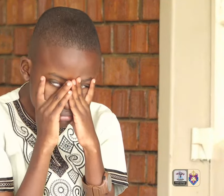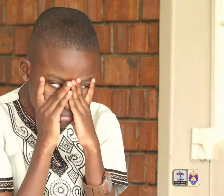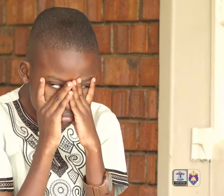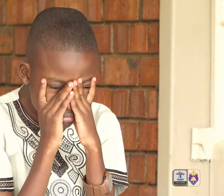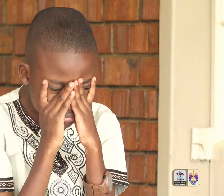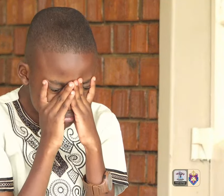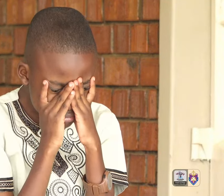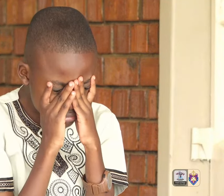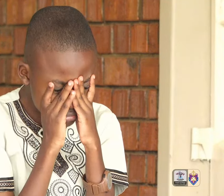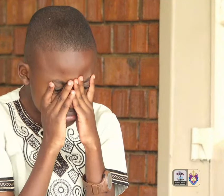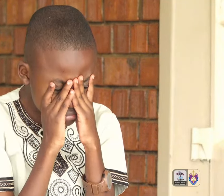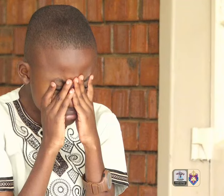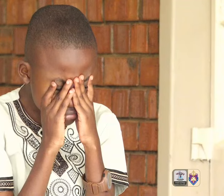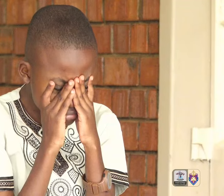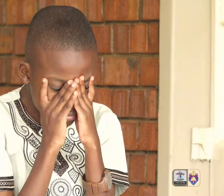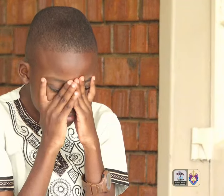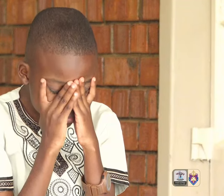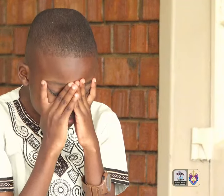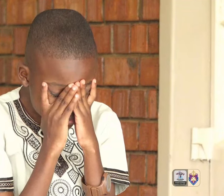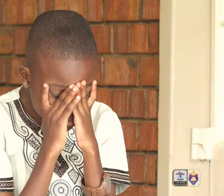tusanyuka kubanga obawadde ebibala.